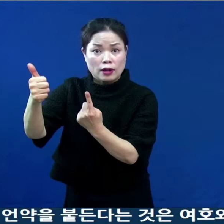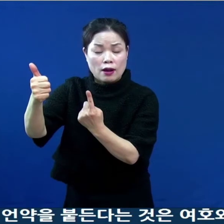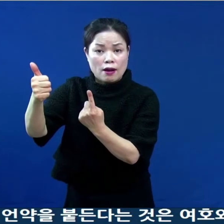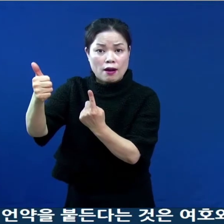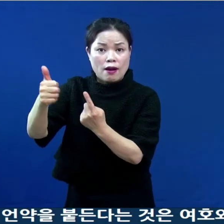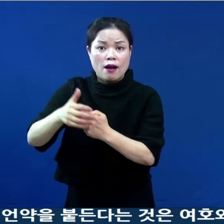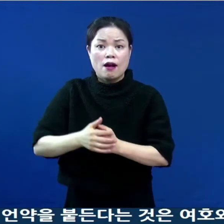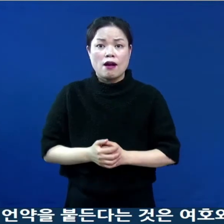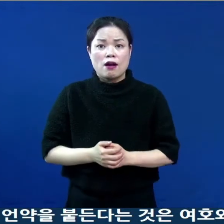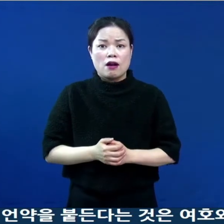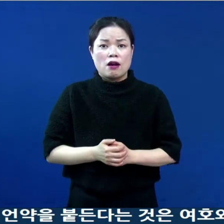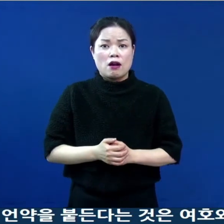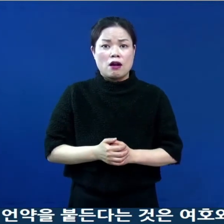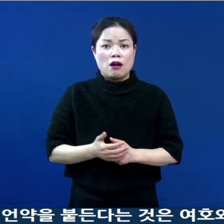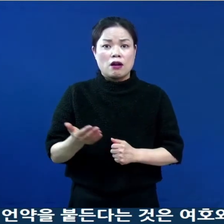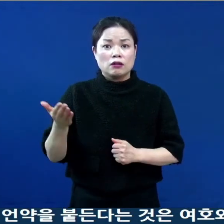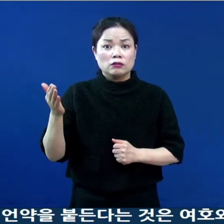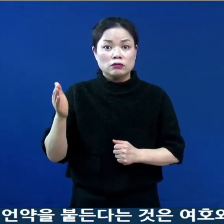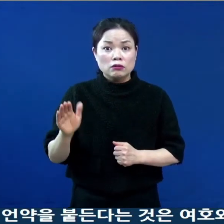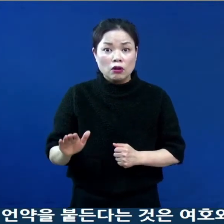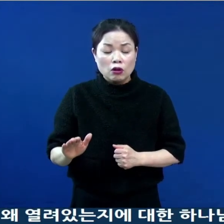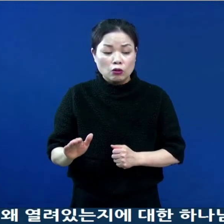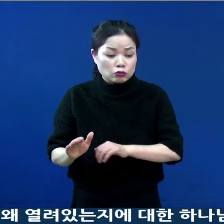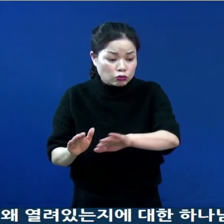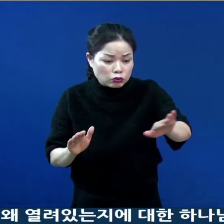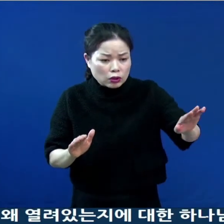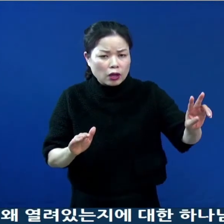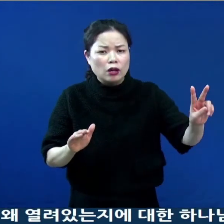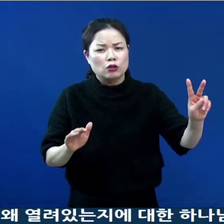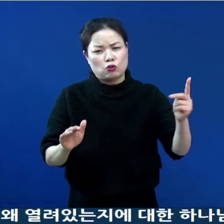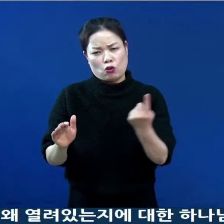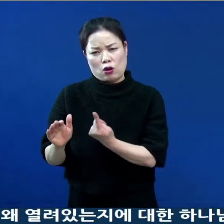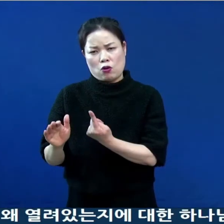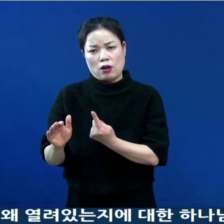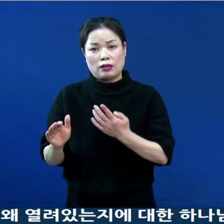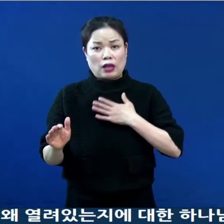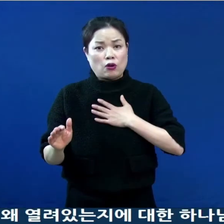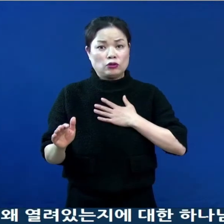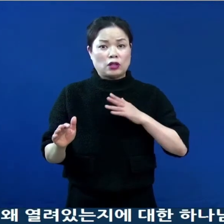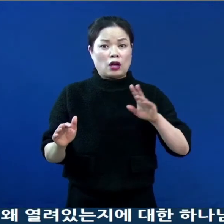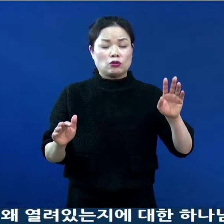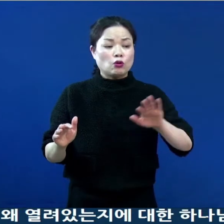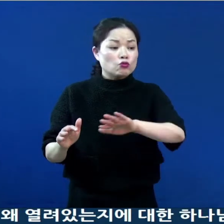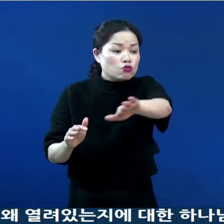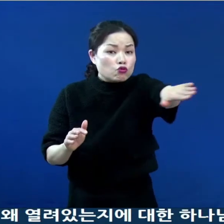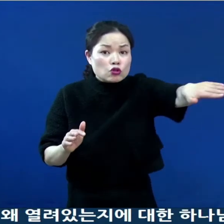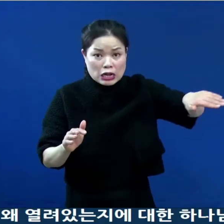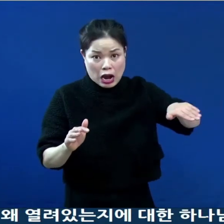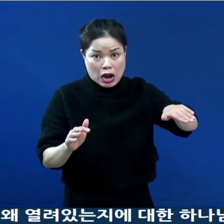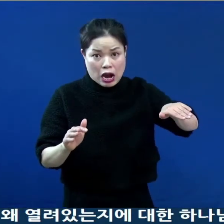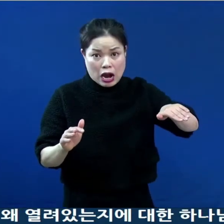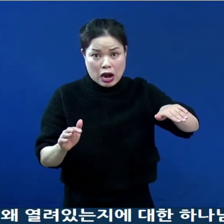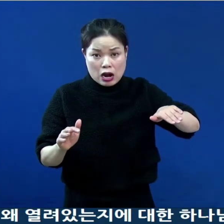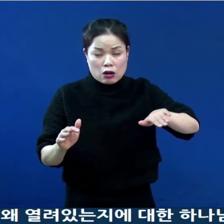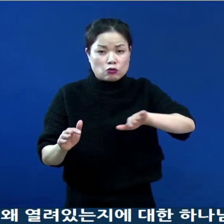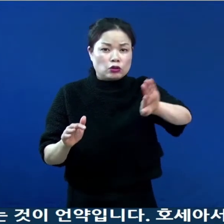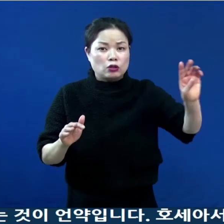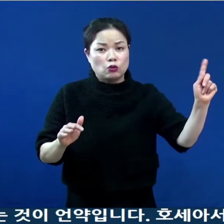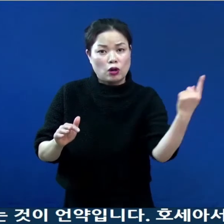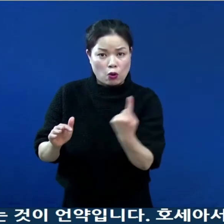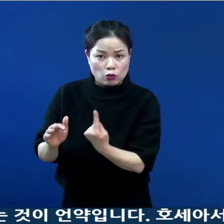돌아가자. 근데 우리가 돌아가는 거예요. 우리가, 나 혼자 돌아가는 게 아닙니다. 우리가 돌아가는 겁니다. 이게 중요한